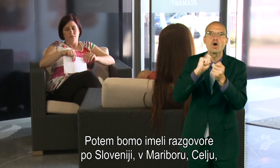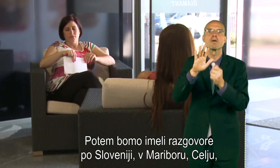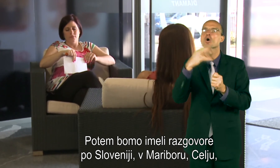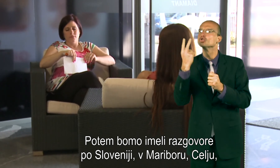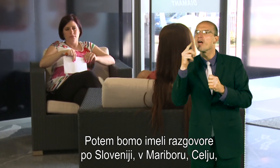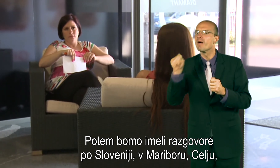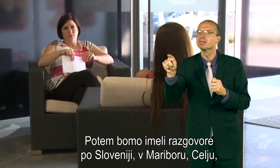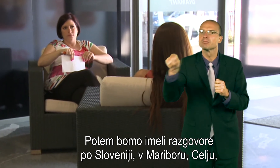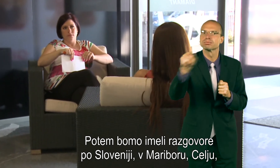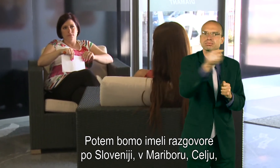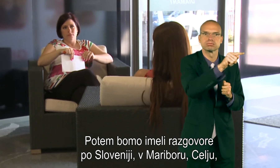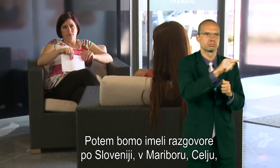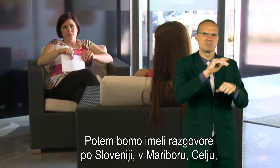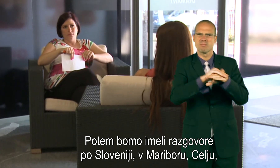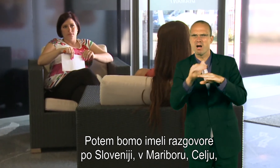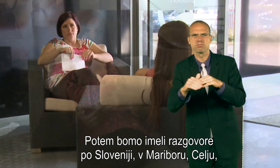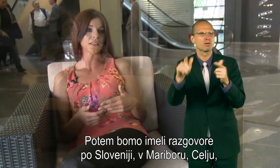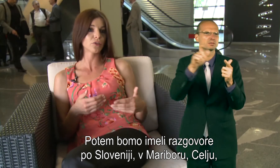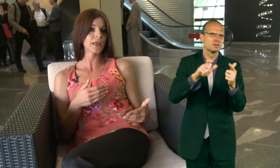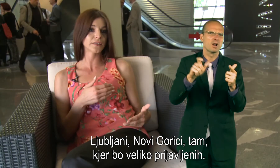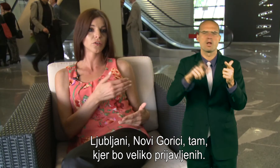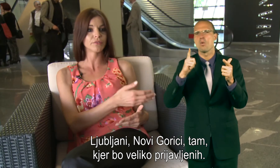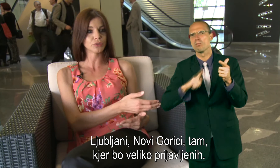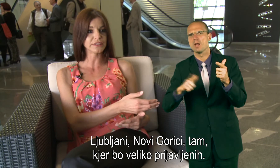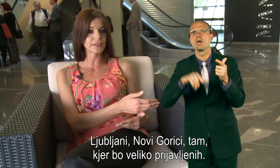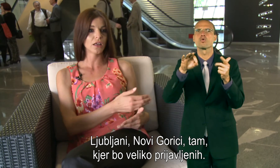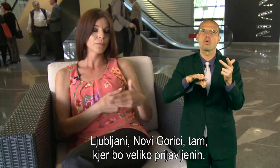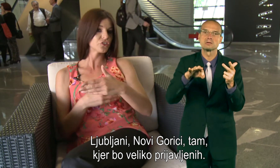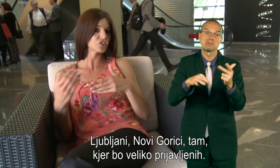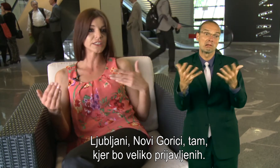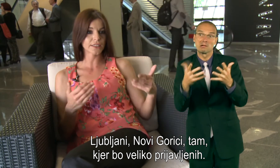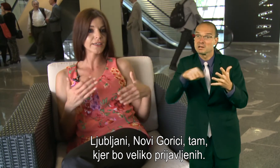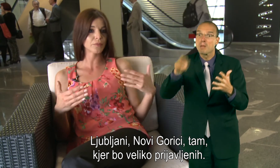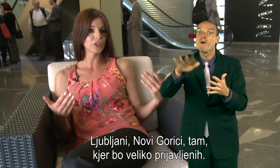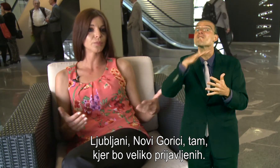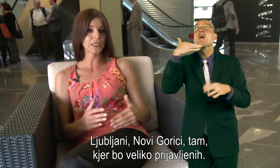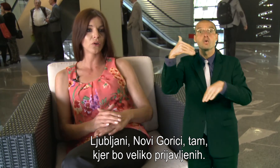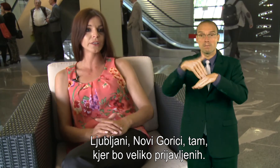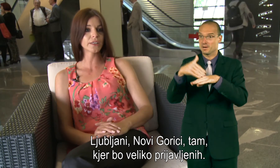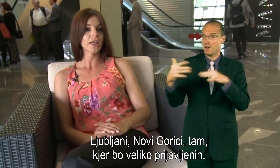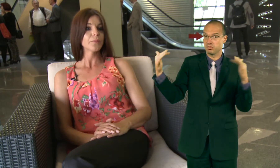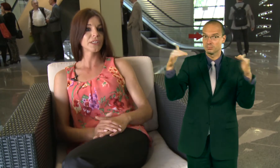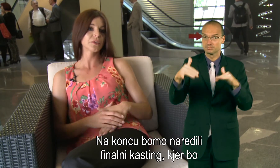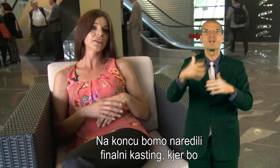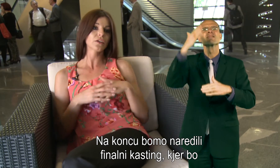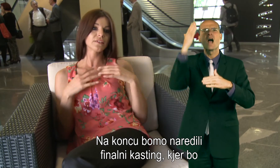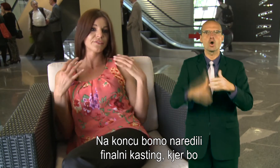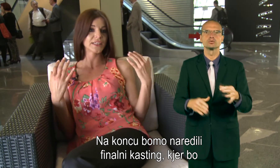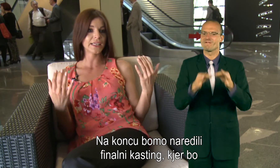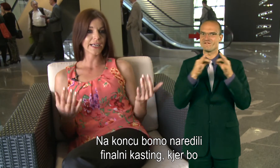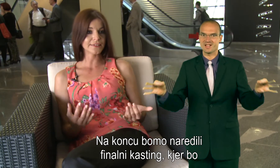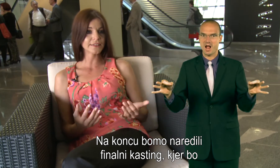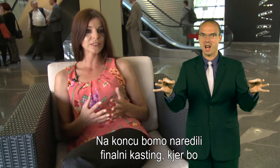po Sloveniji, to menim nekje, mislim, da Maribor, Celje, Ljubljana, Nova Gorica, pa če še kjer kraj, kjer bo veliko prijavljenih. Potem bomo naredili na